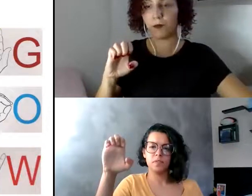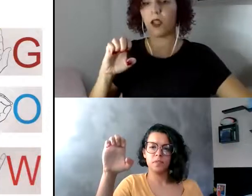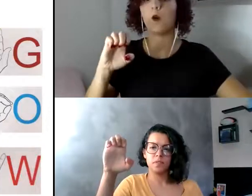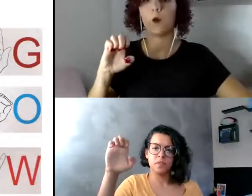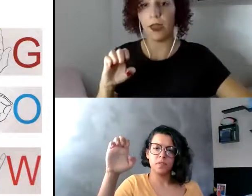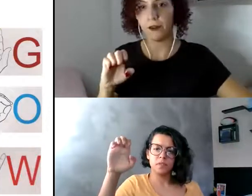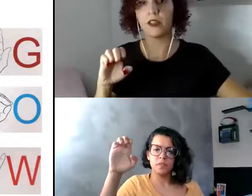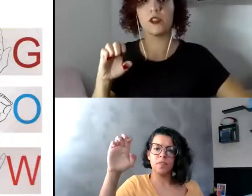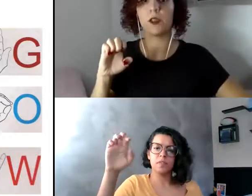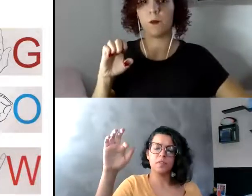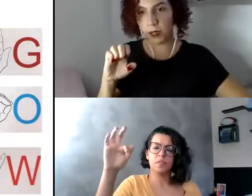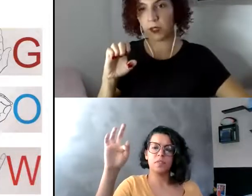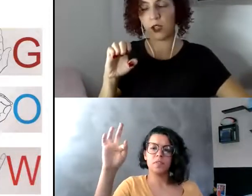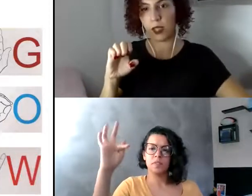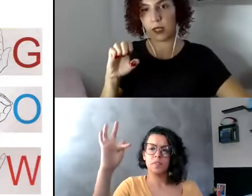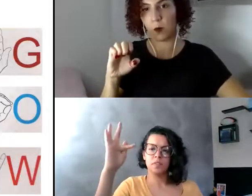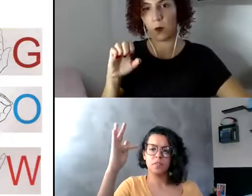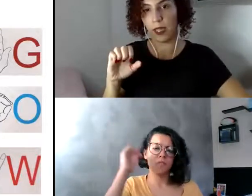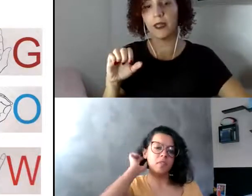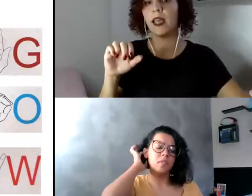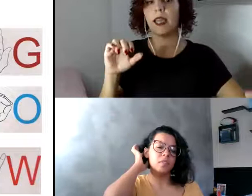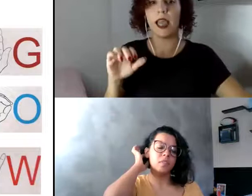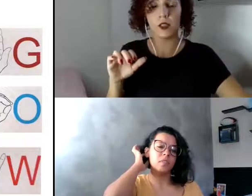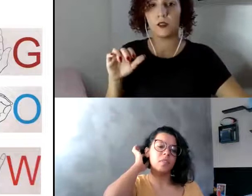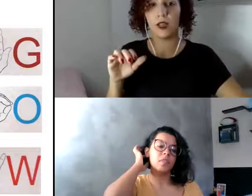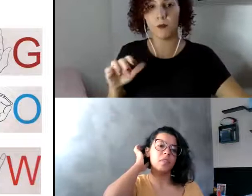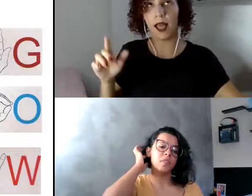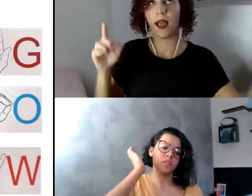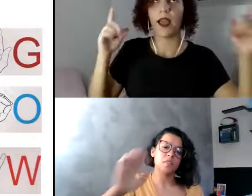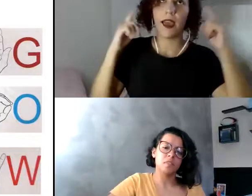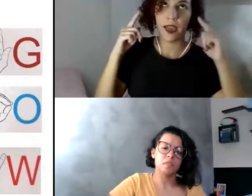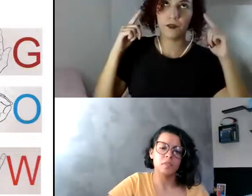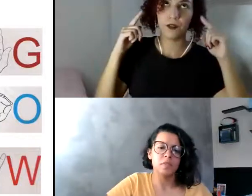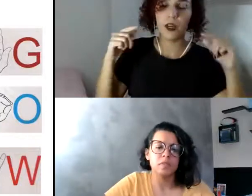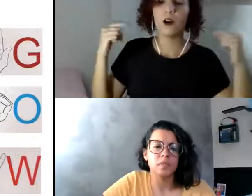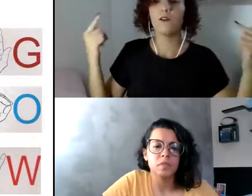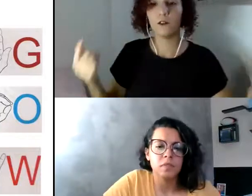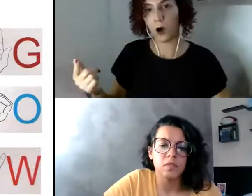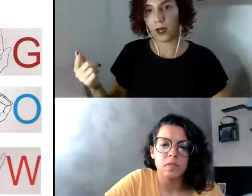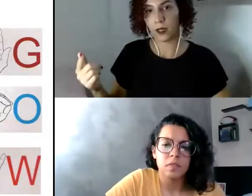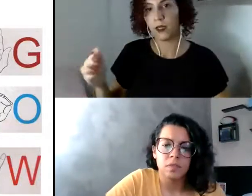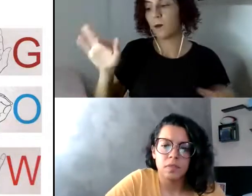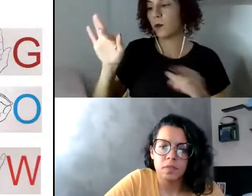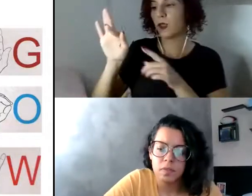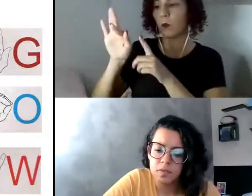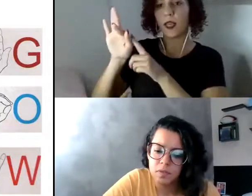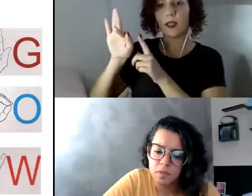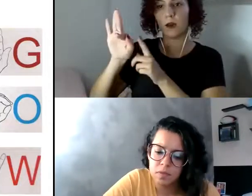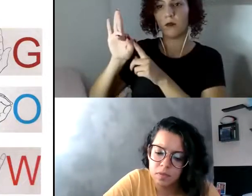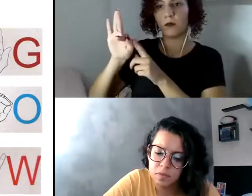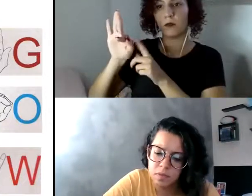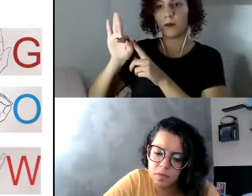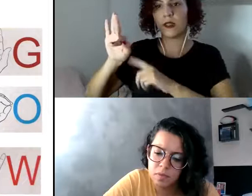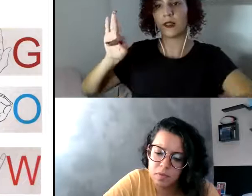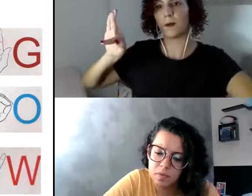F. O F, a gente também precisa de atenção com ele. E aí a gente vai lembrar F fora, porque o